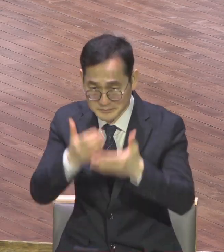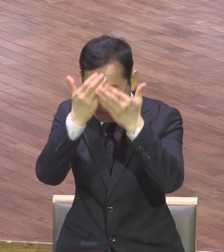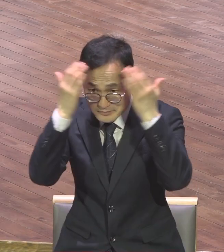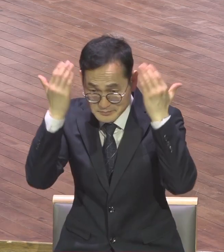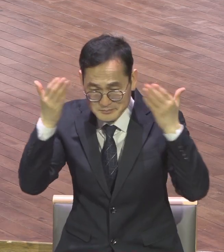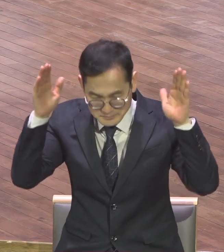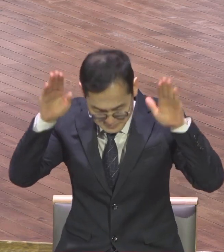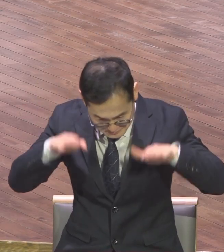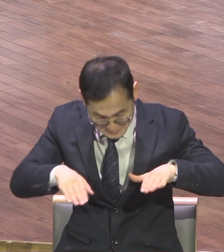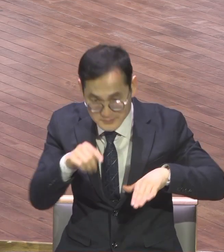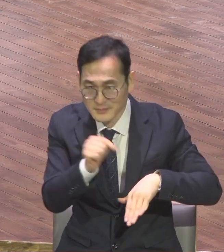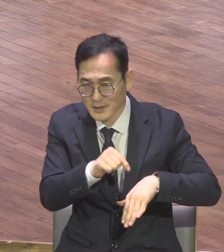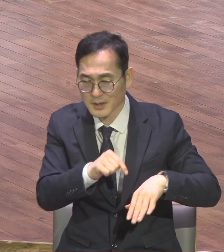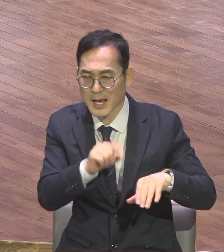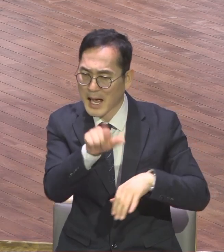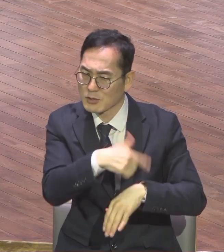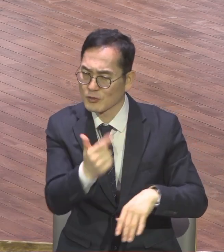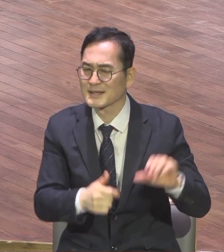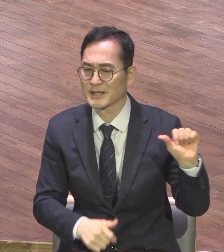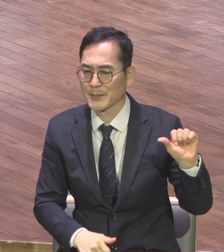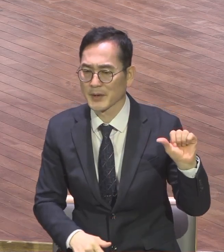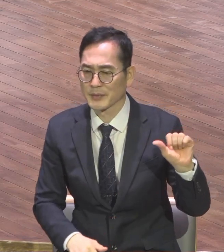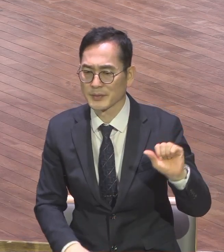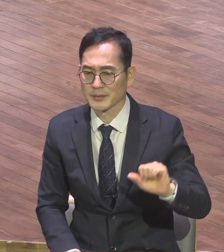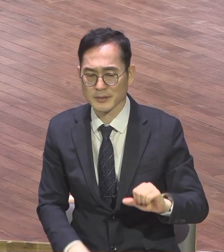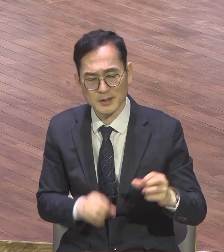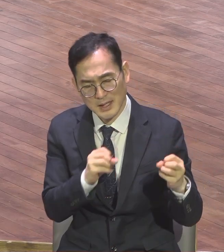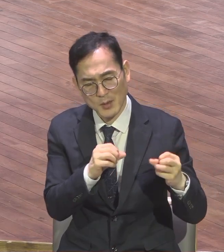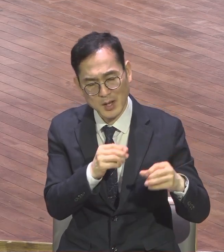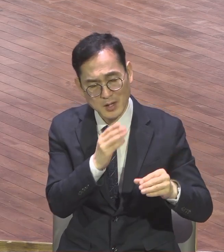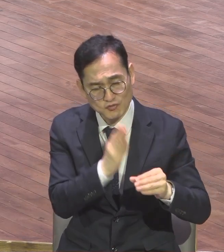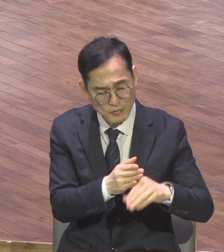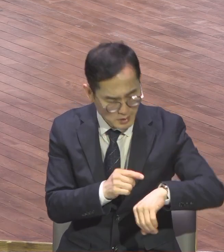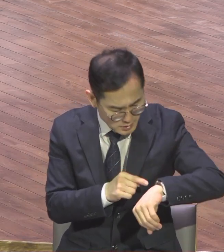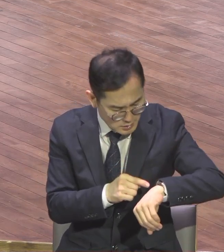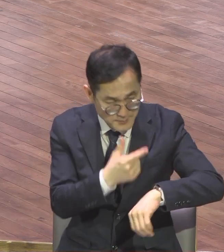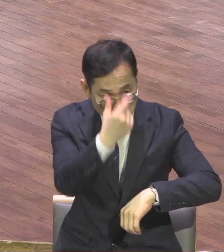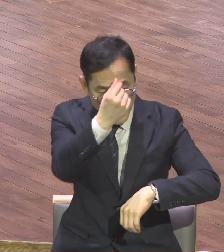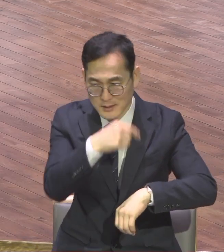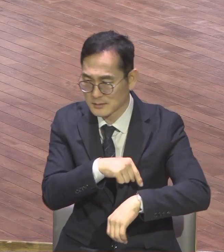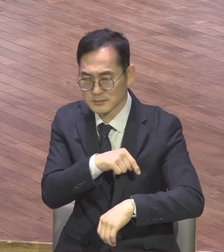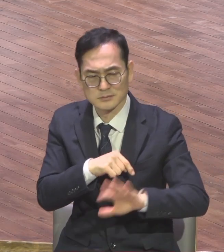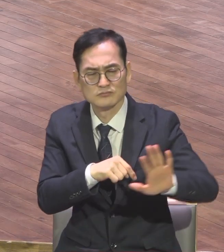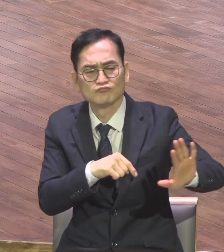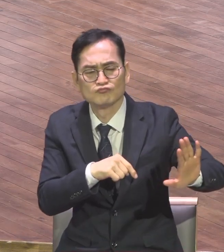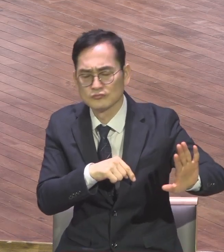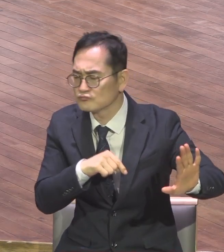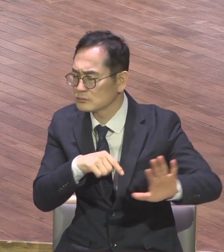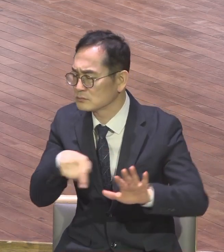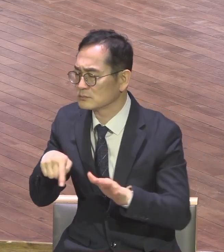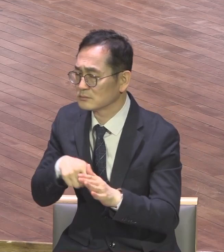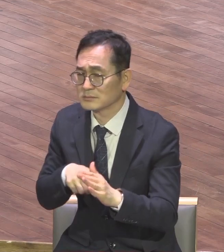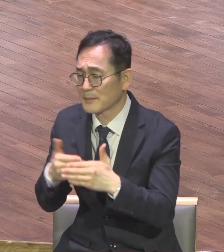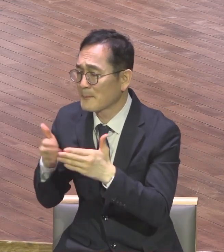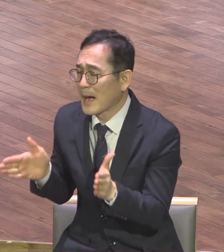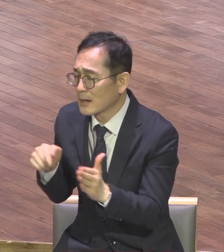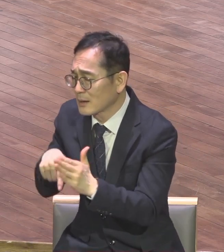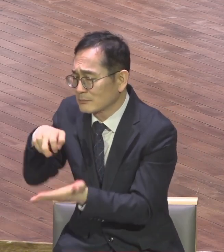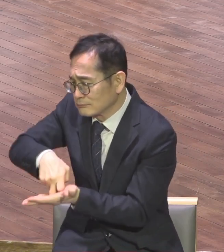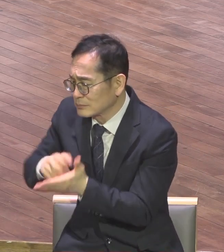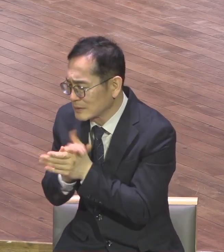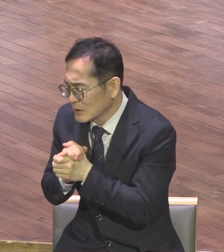정해놓고 사람들하고 대화하다가도 기도 시간 되면 바로 방에 들어갑니다. 안면 몰습니다. 바로 갑니다.